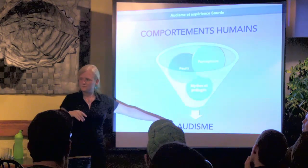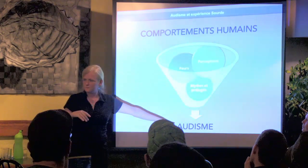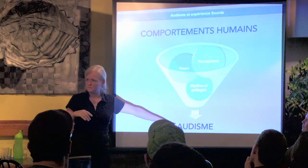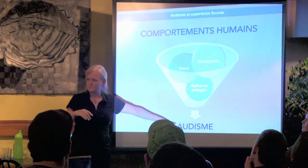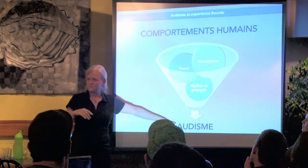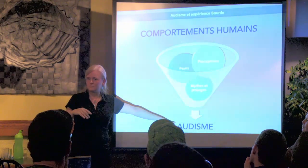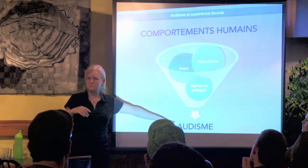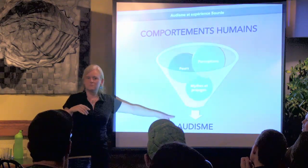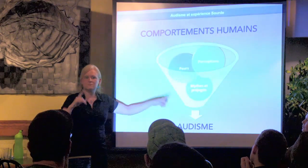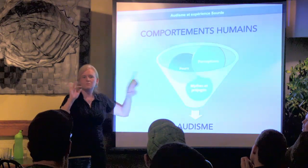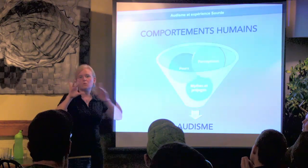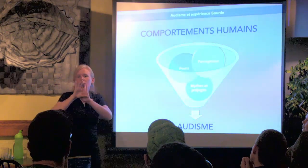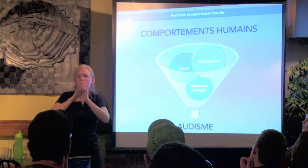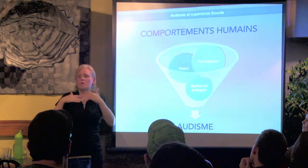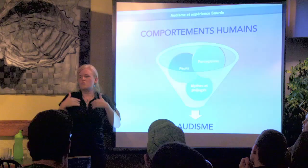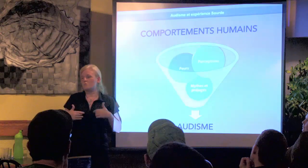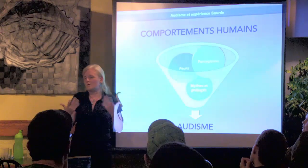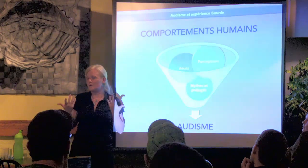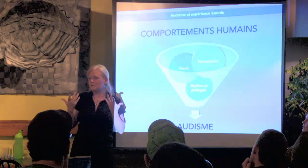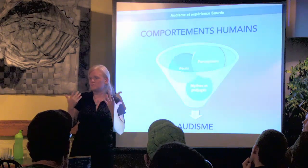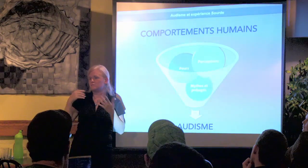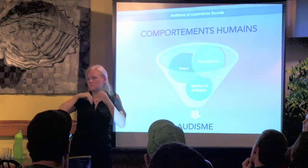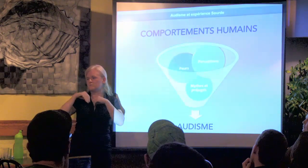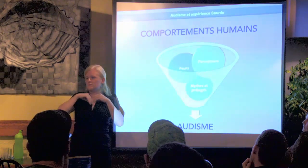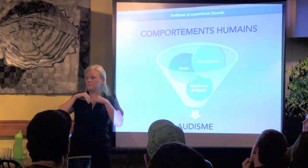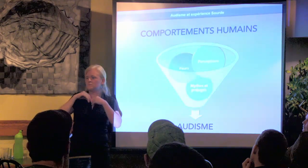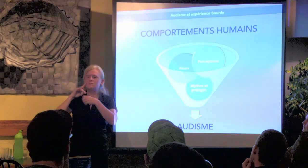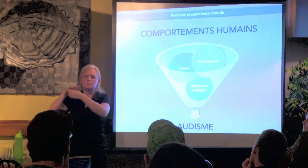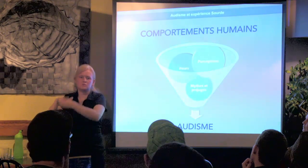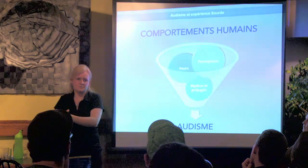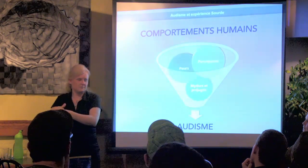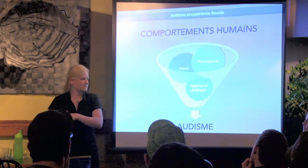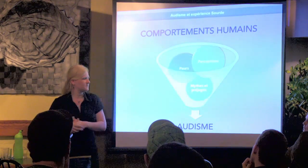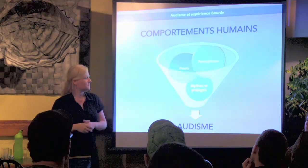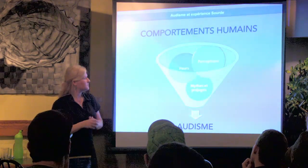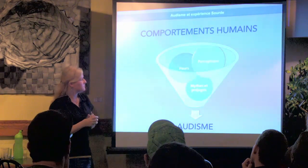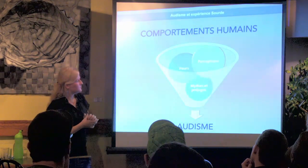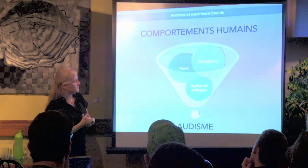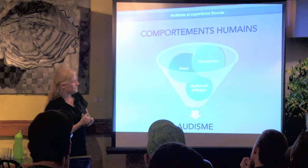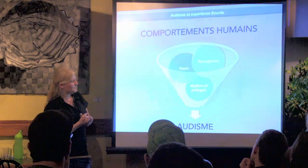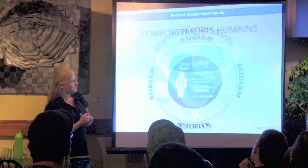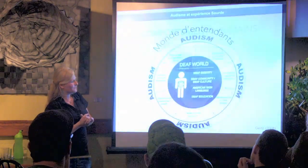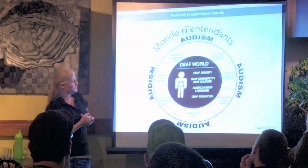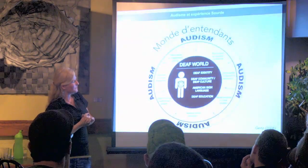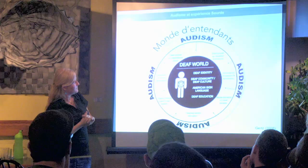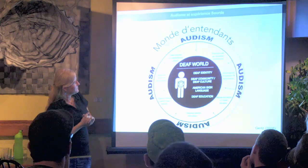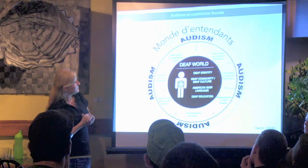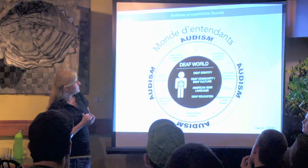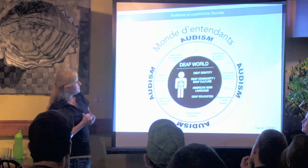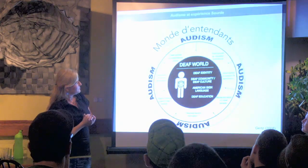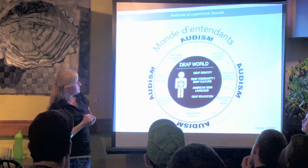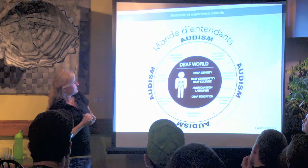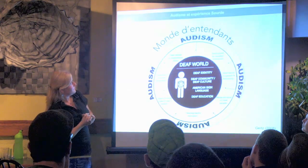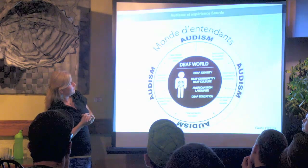Alors, ce sont ces peurs, perceptions, mythes et préjugés qui font en sorte que finalement il y a des comportements d'autisme qui sont faits de par le fait